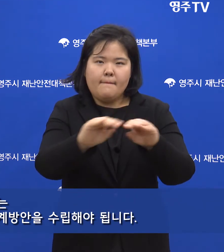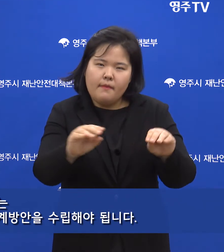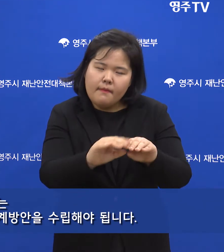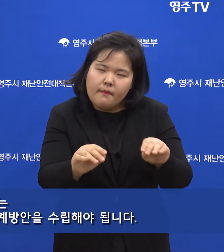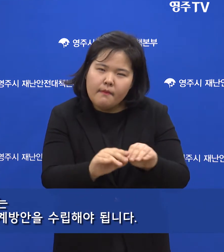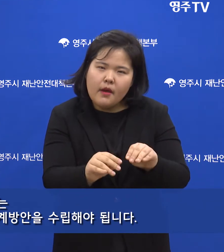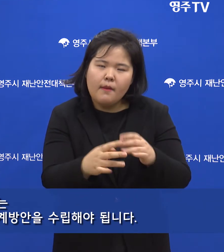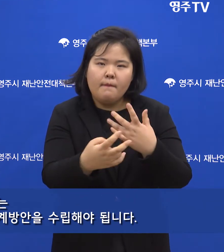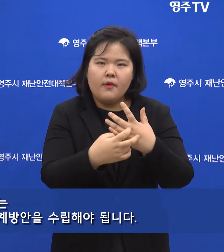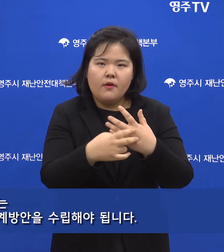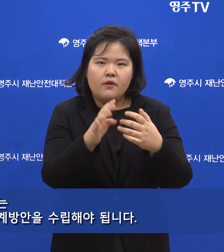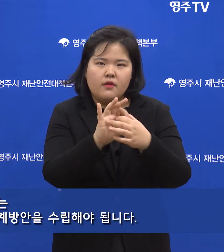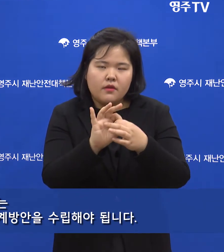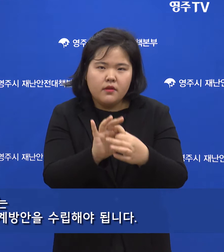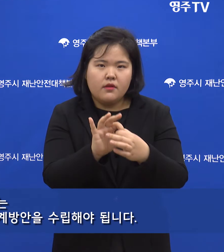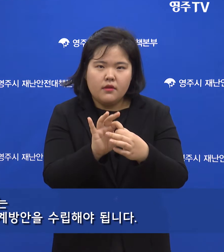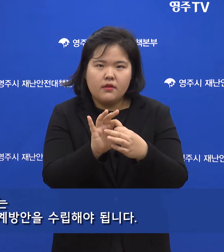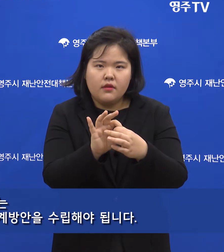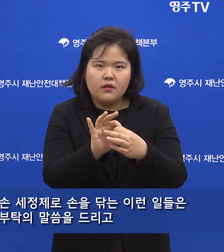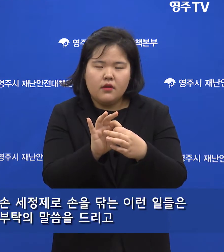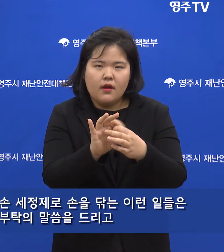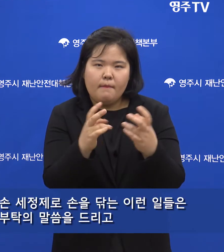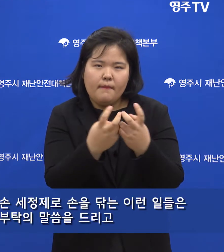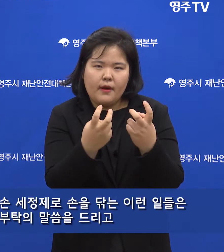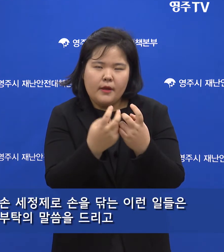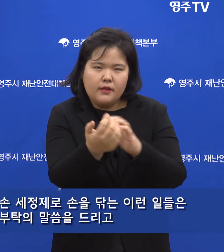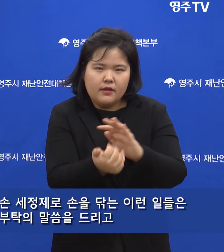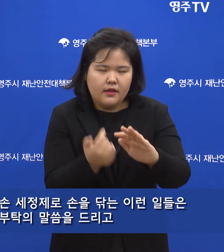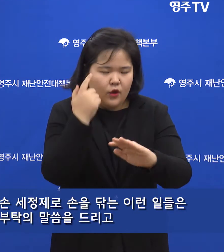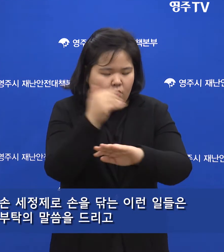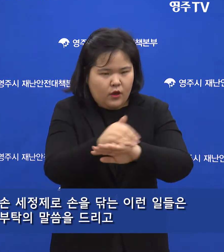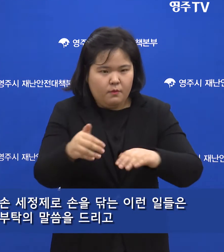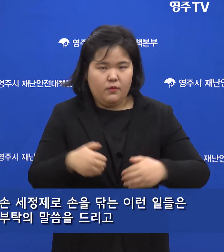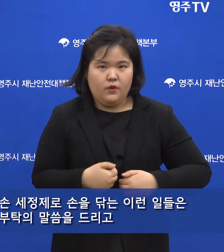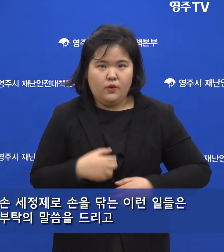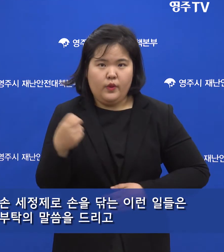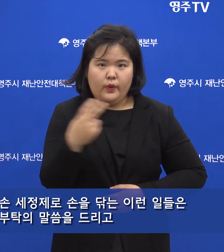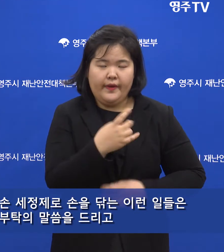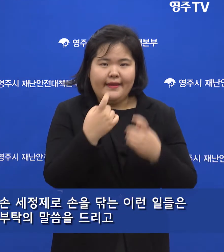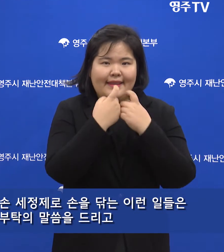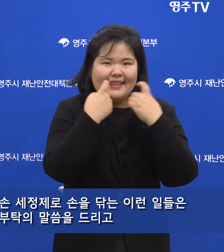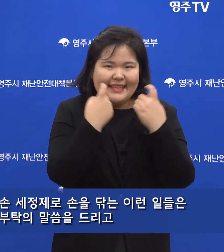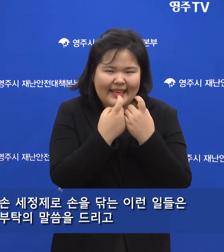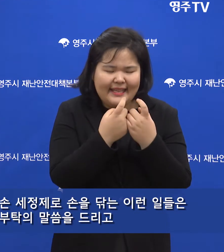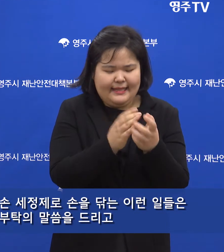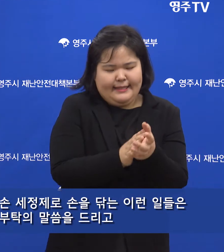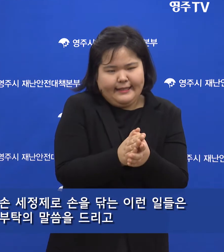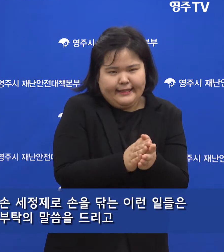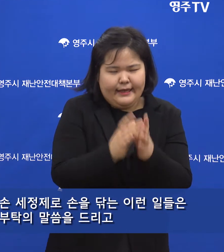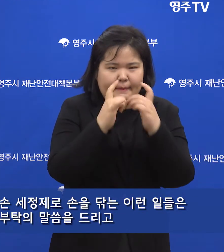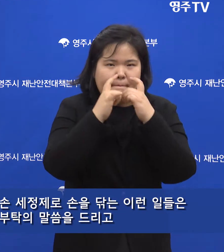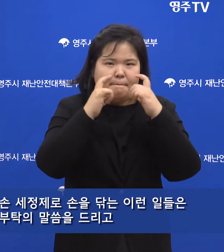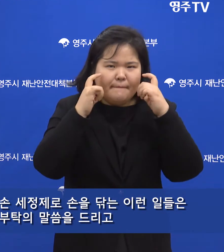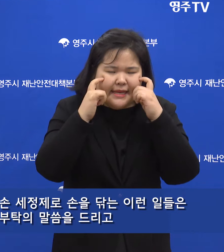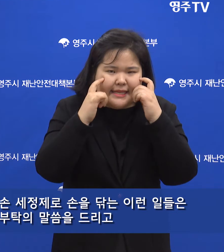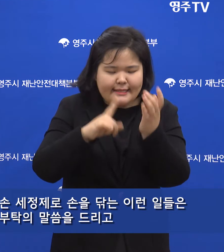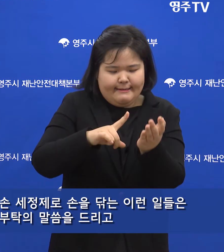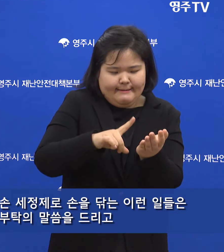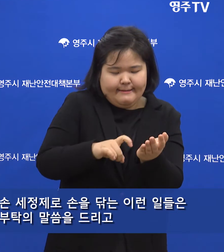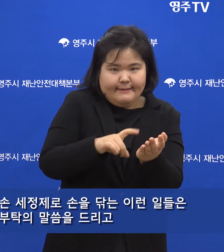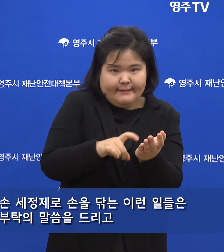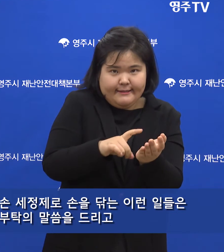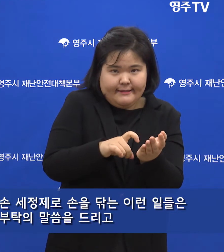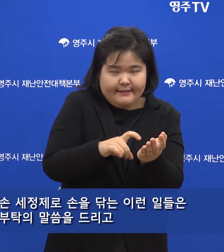방안을 수립해야 됩니다. 그리고 뭐 개인 위생 관리, 마스크 착용이나